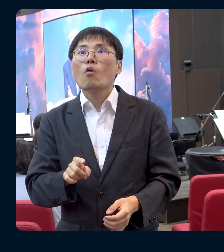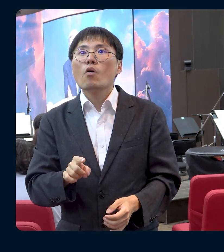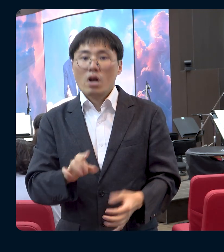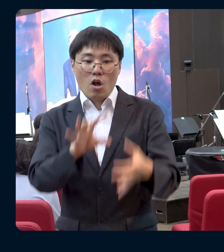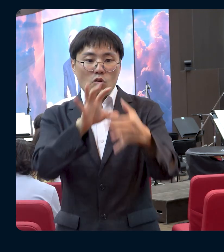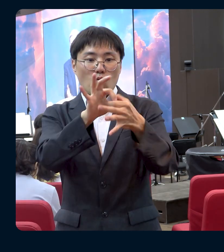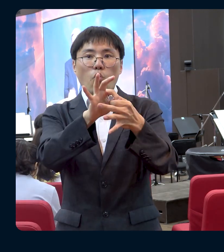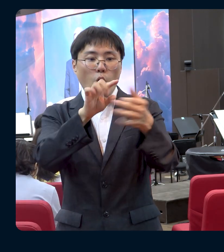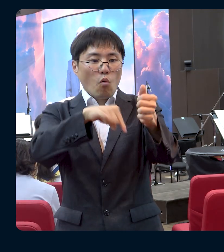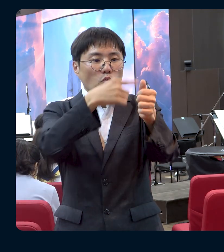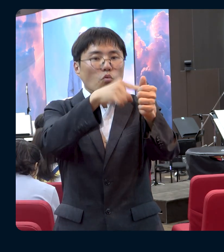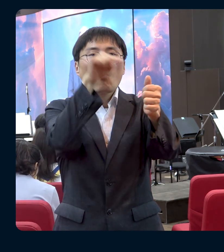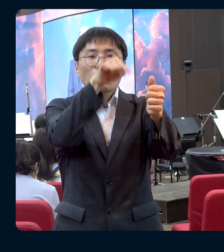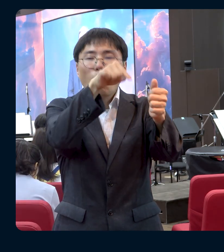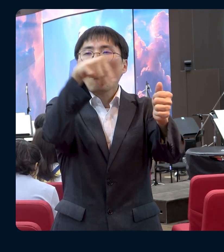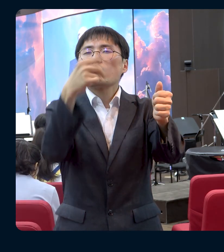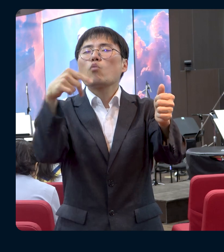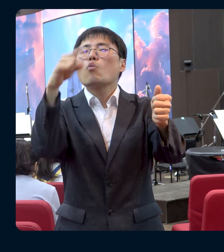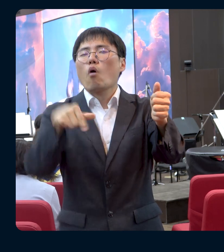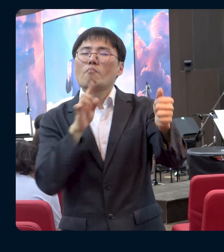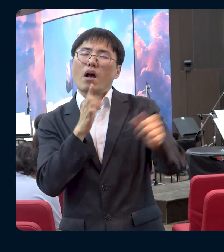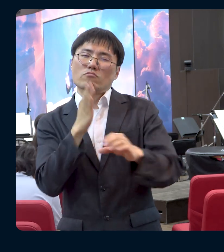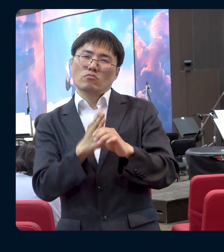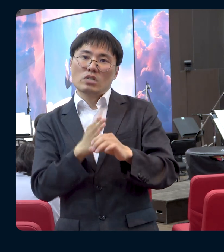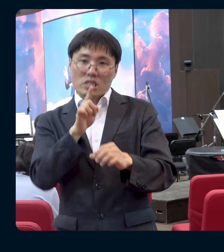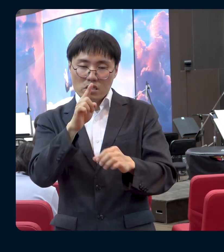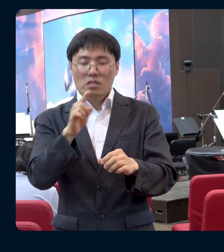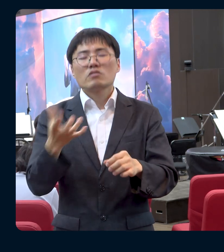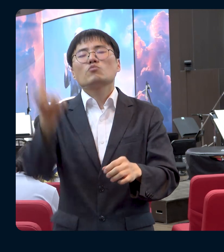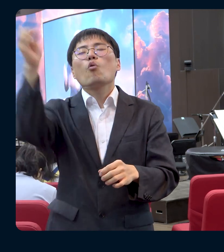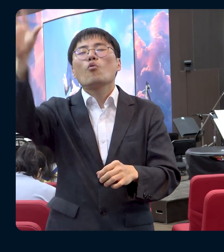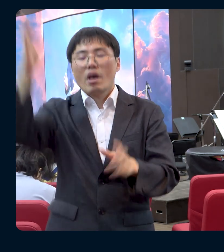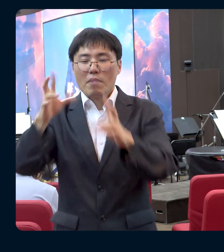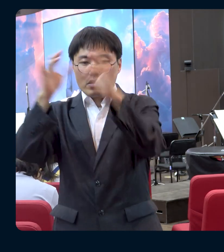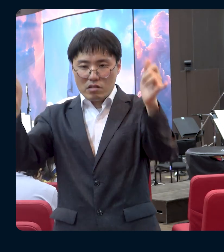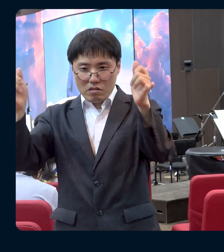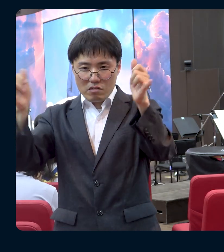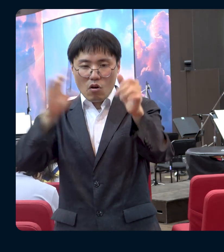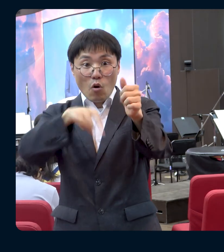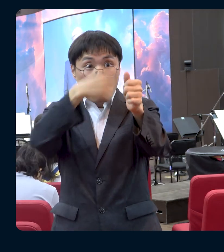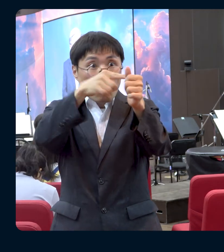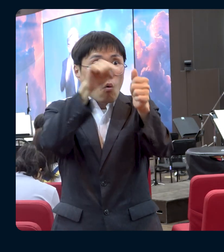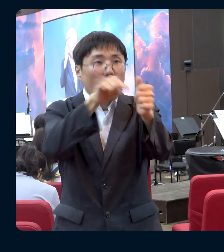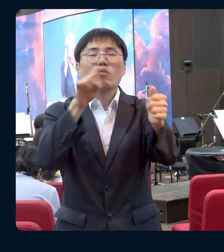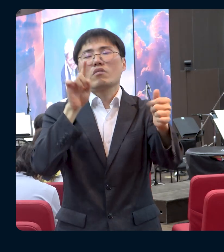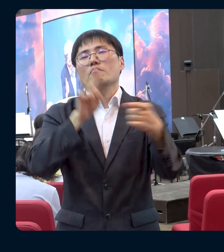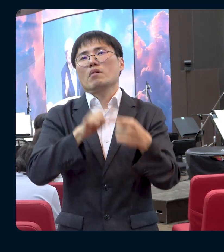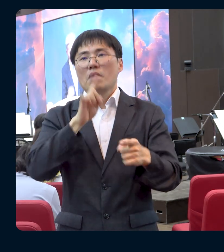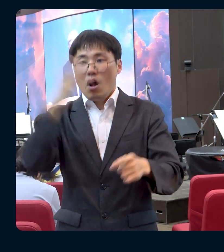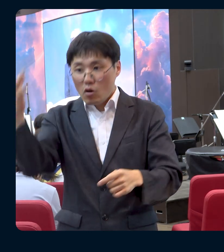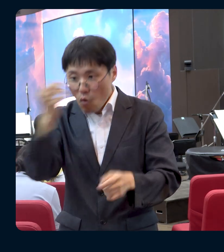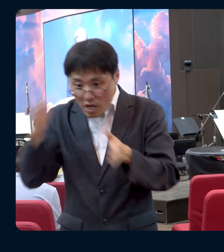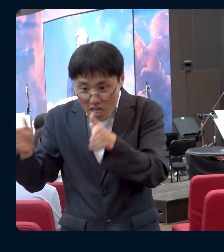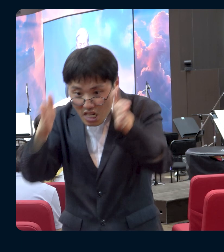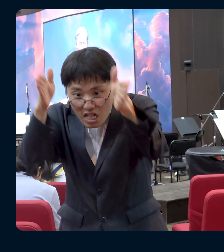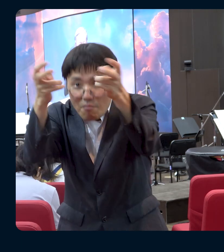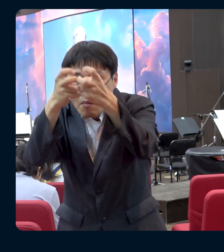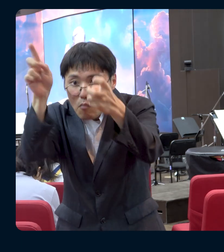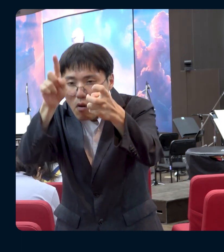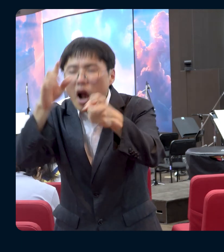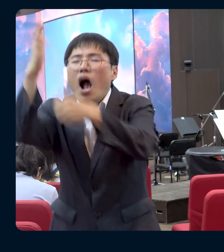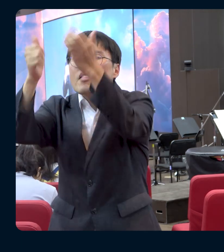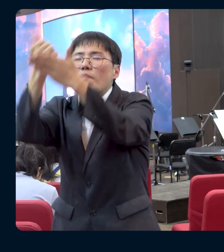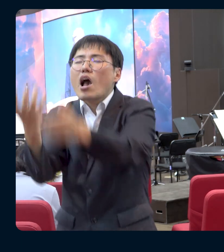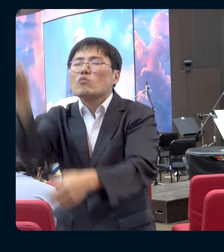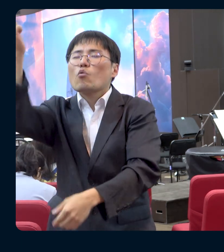있습니까? 소속을 말하고 있잖아요. 그의 소유된 백성이니 소속을 말하고 있잖아요. 거룩의